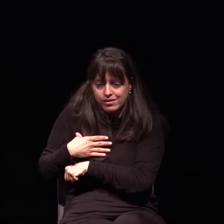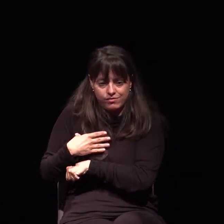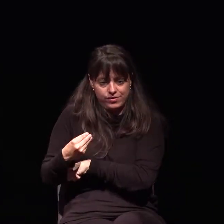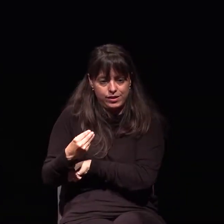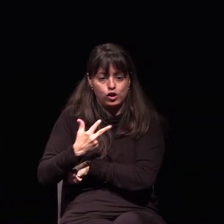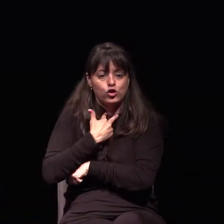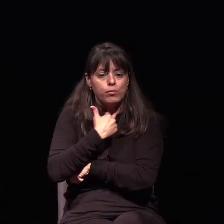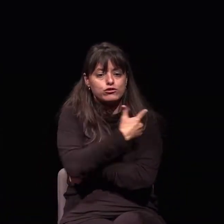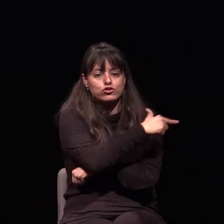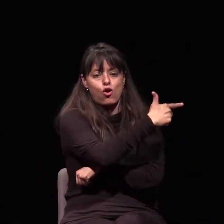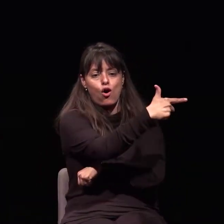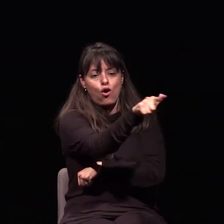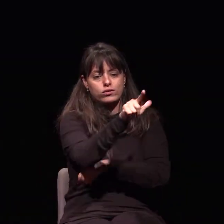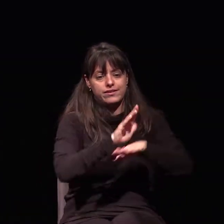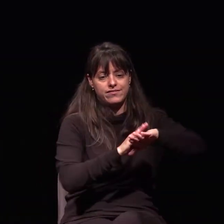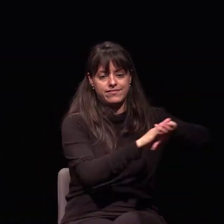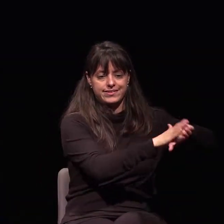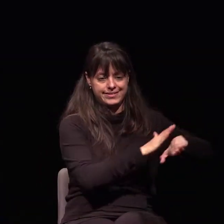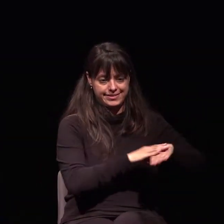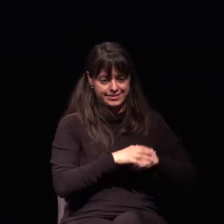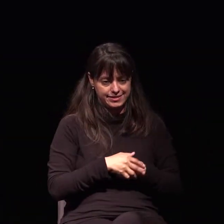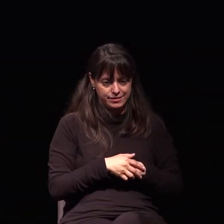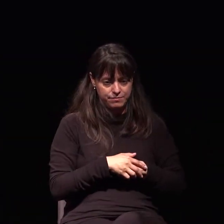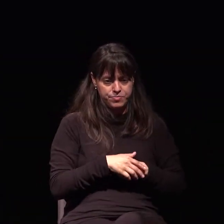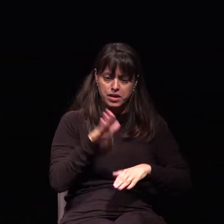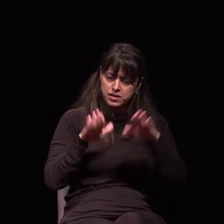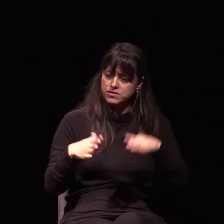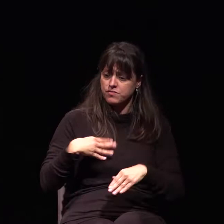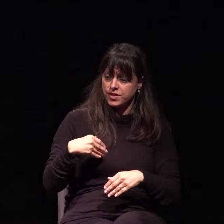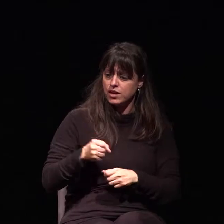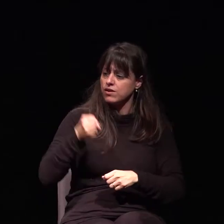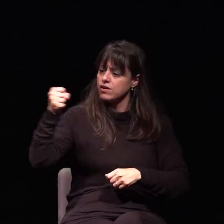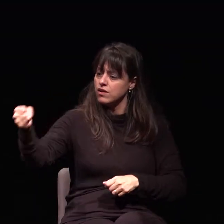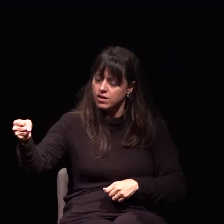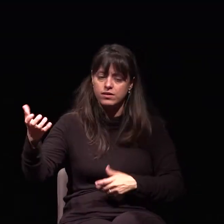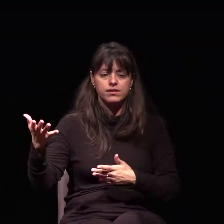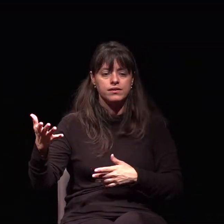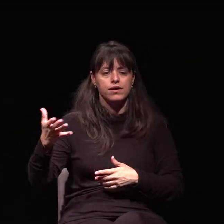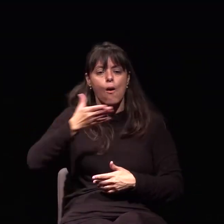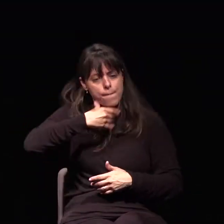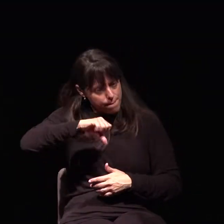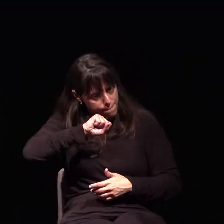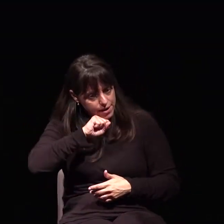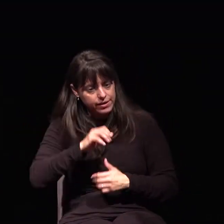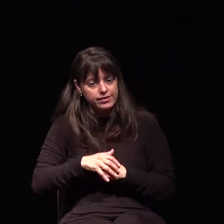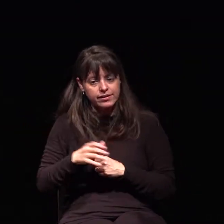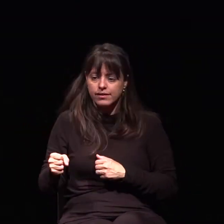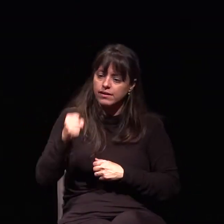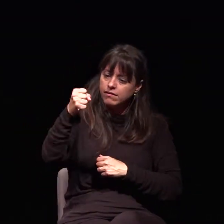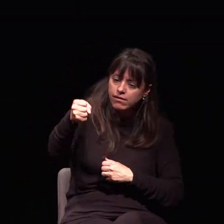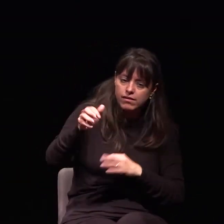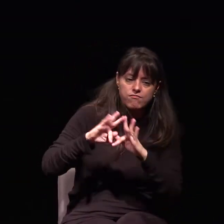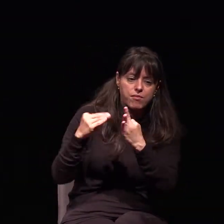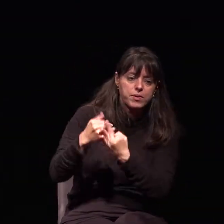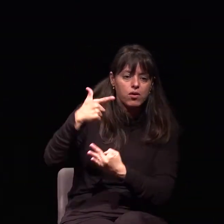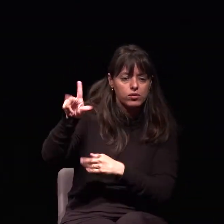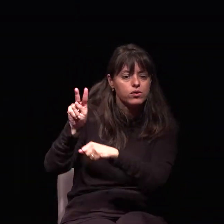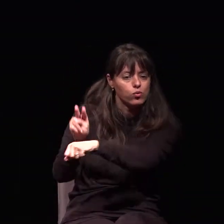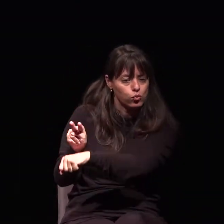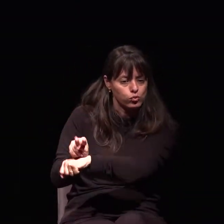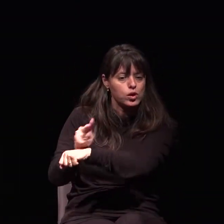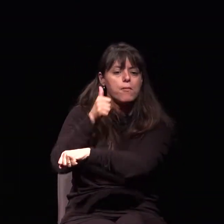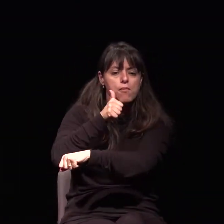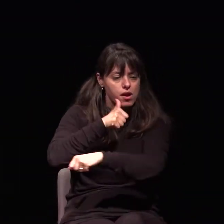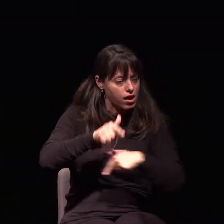os filhos podem ficar com a mãe, com o pai, com outras pessoas, mas eles entendiam dessa forma.